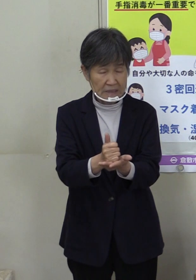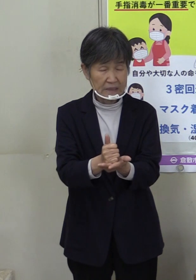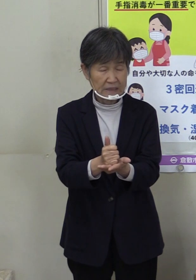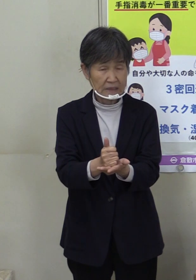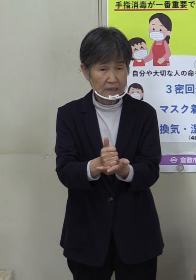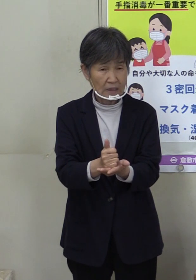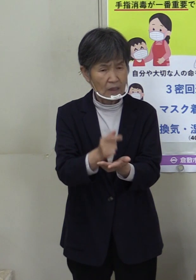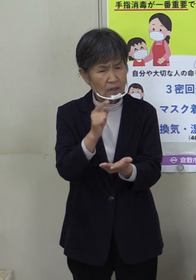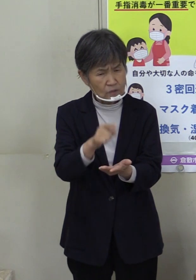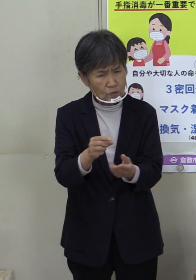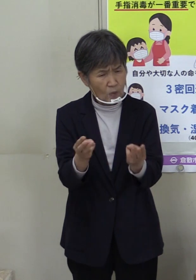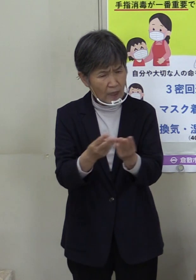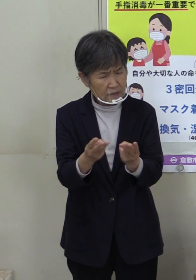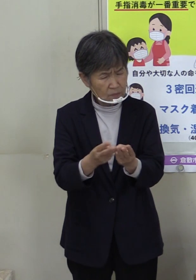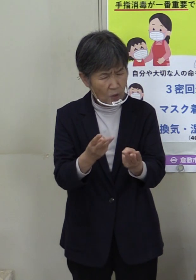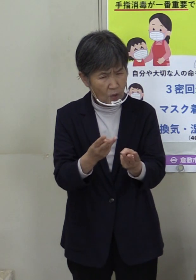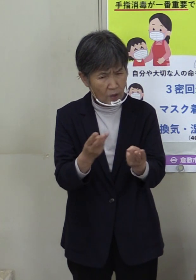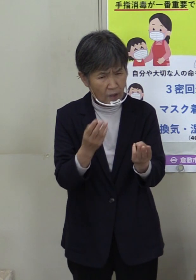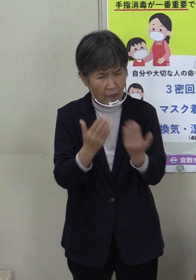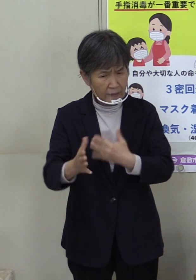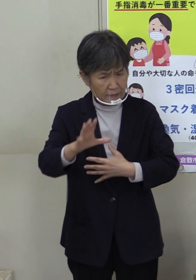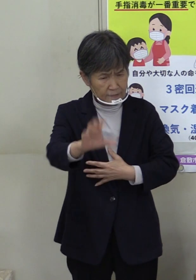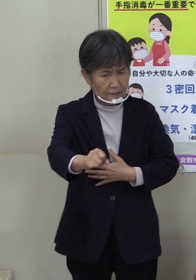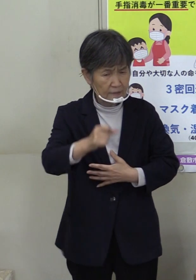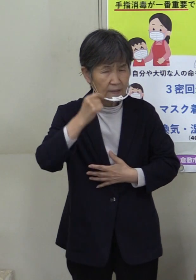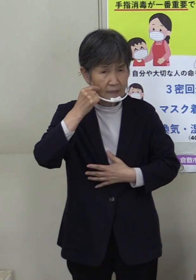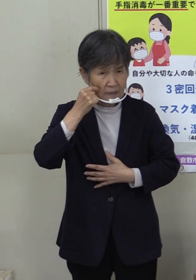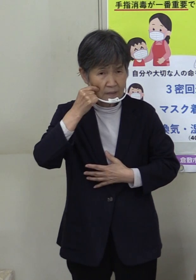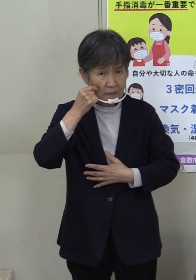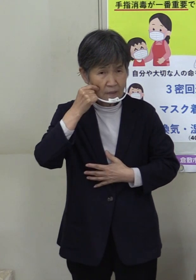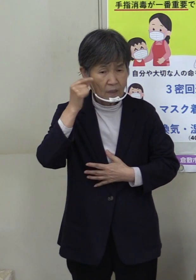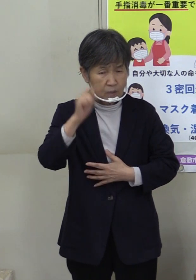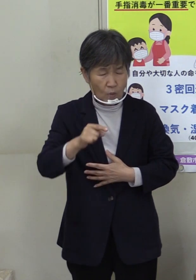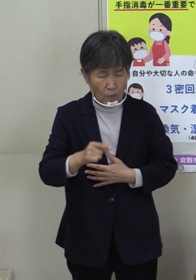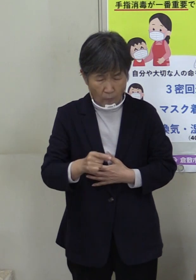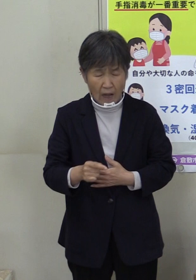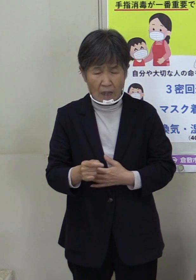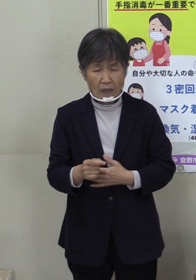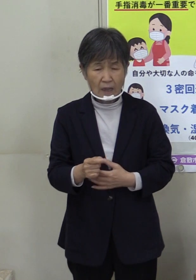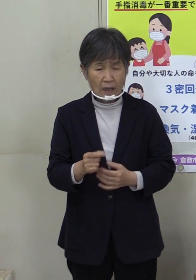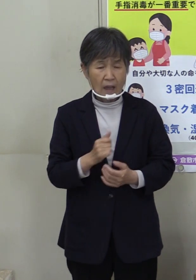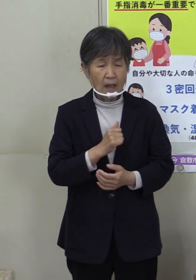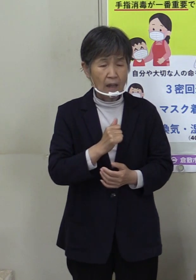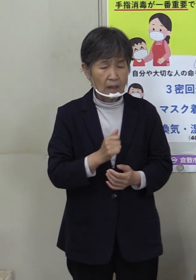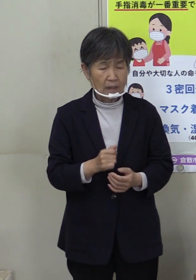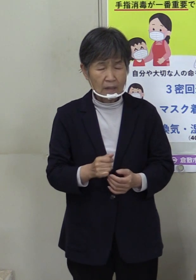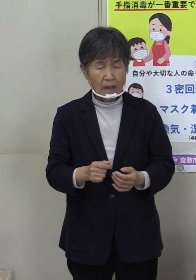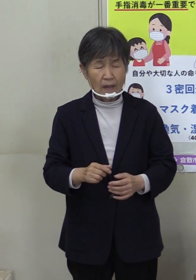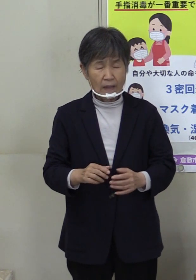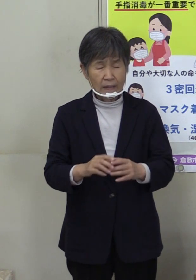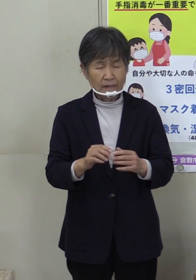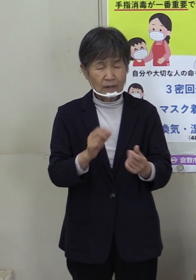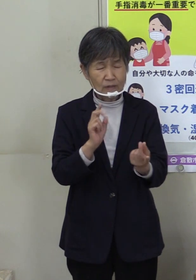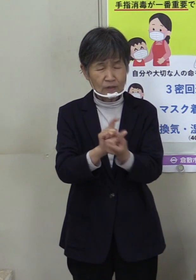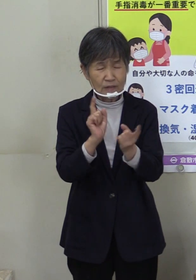あ、それが何人になるかもまだ把握できていない。これは終えているって言えるんですか。